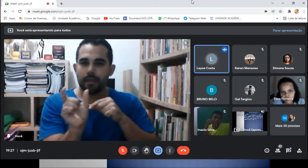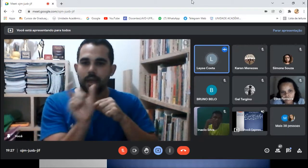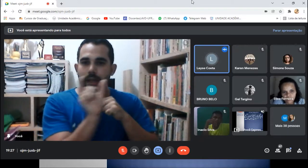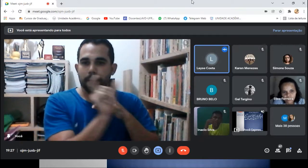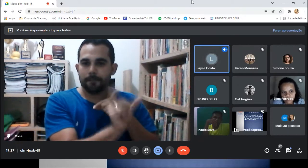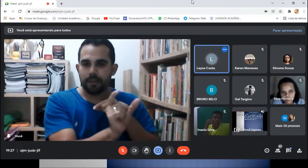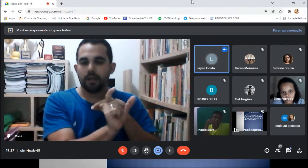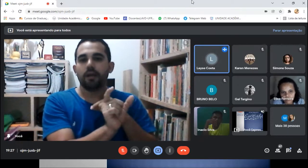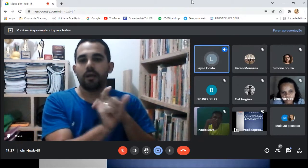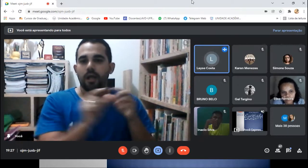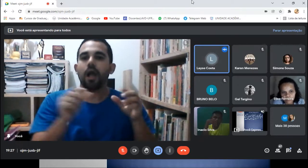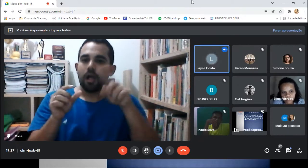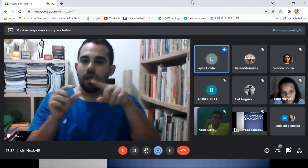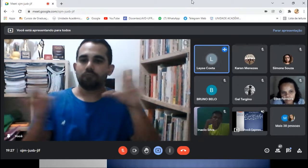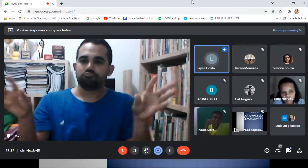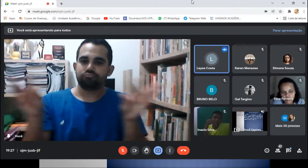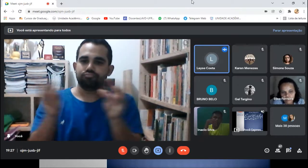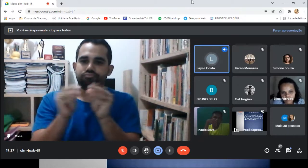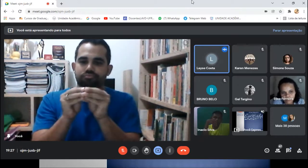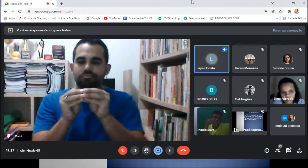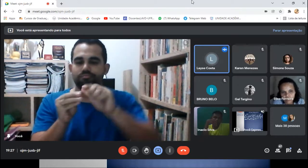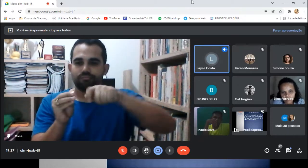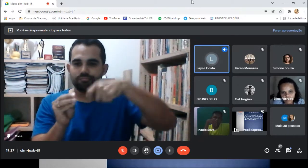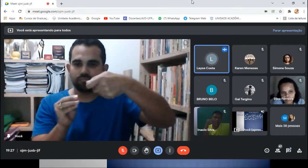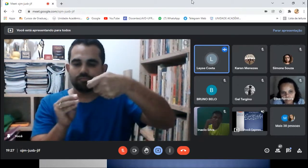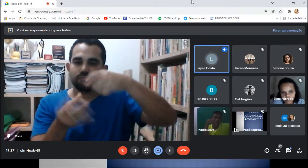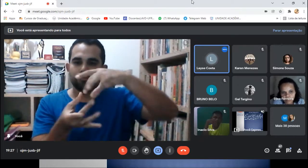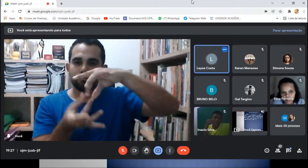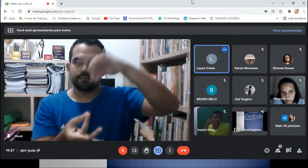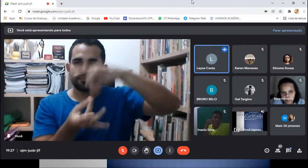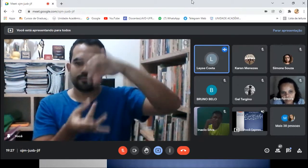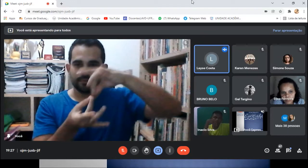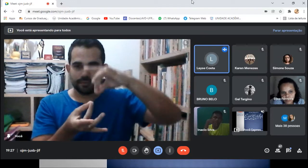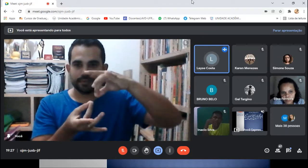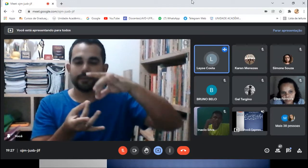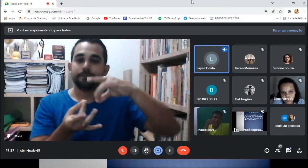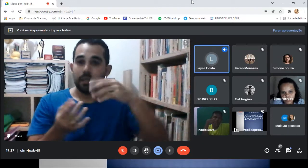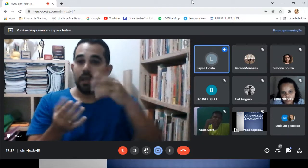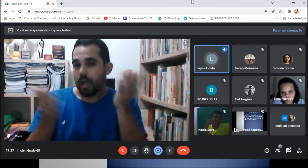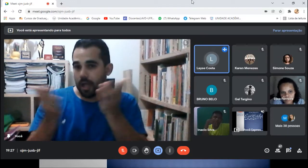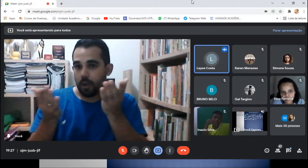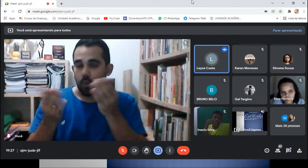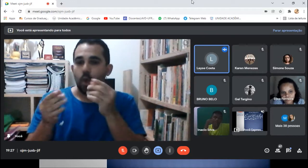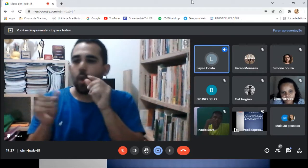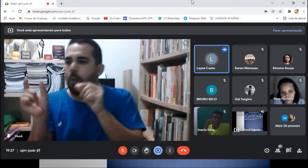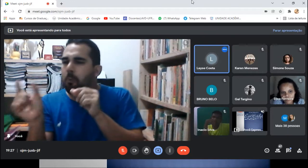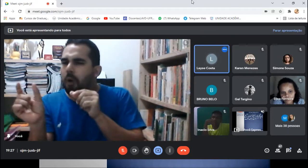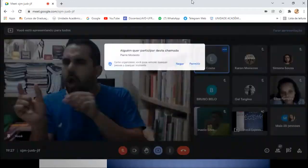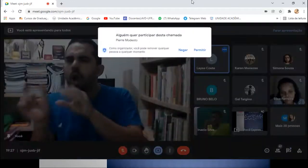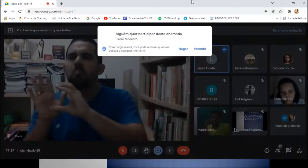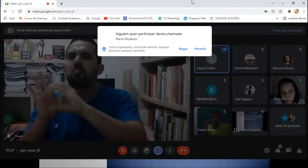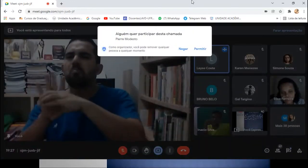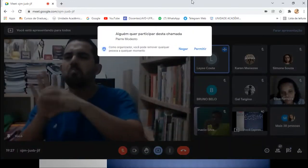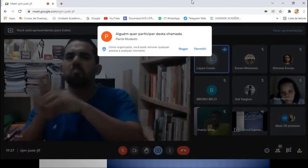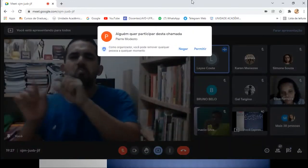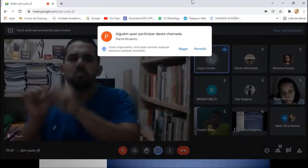temos essa articulação dessas palavras e houve essa criação através desse sinal. Então, agora a gente vai